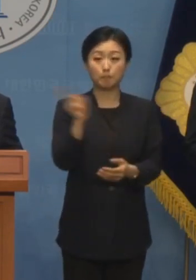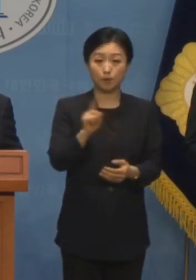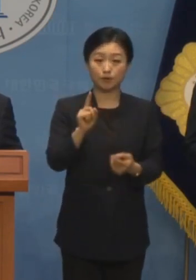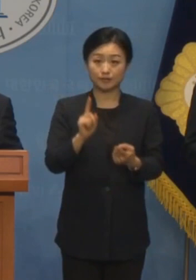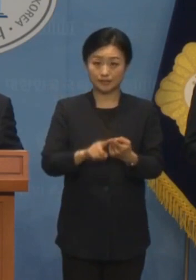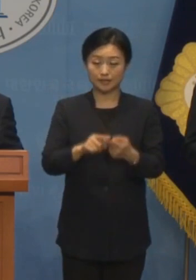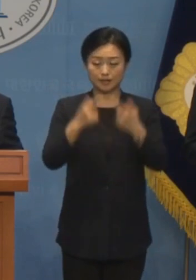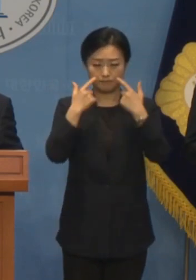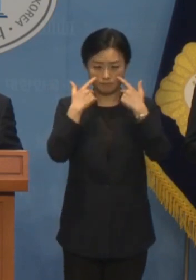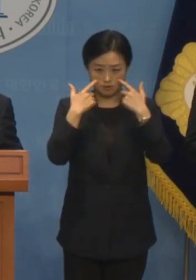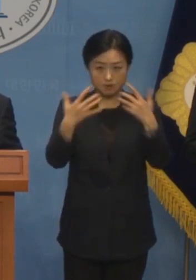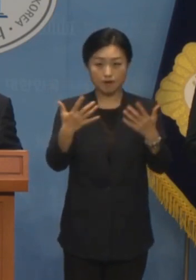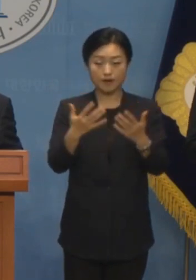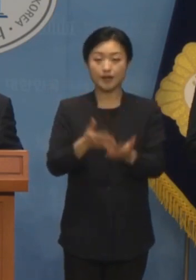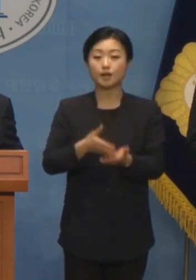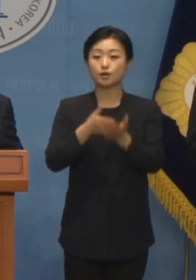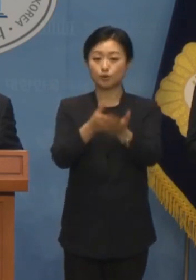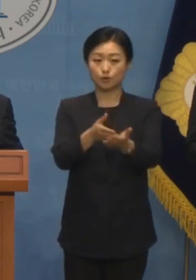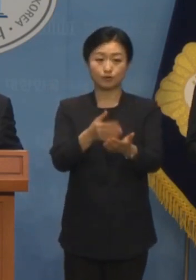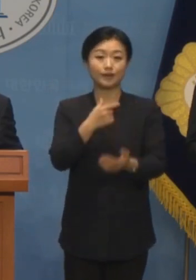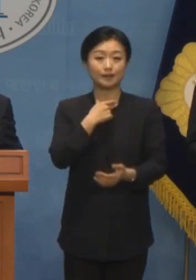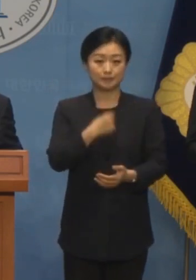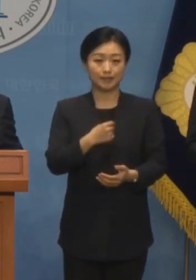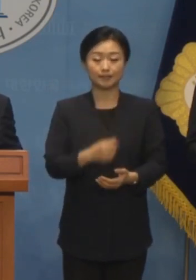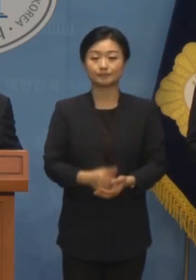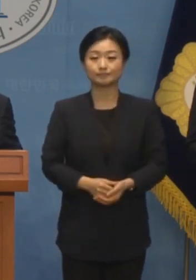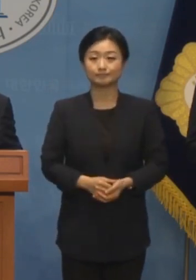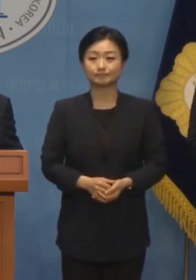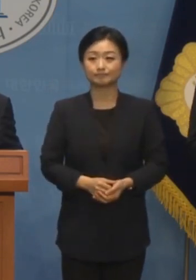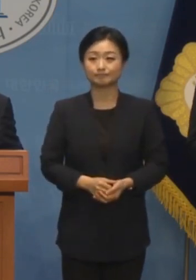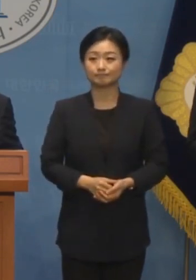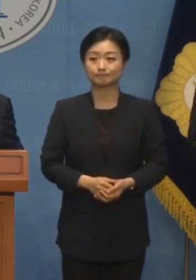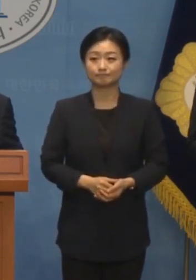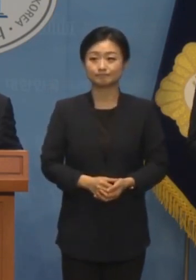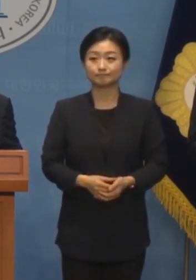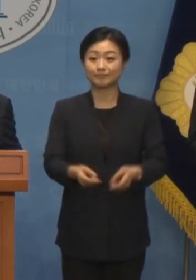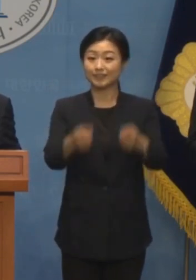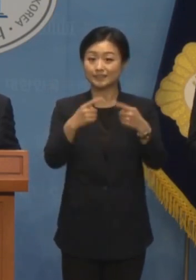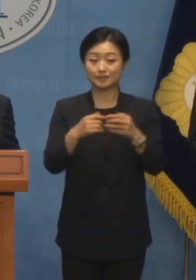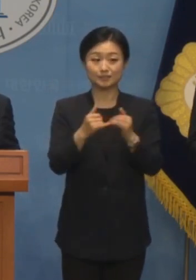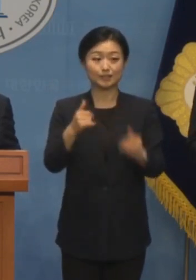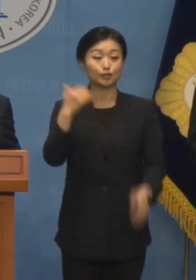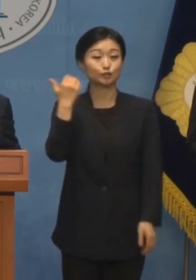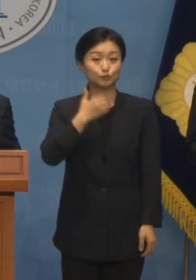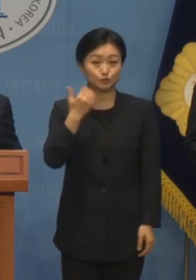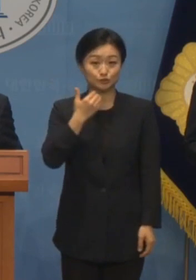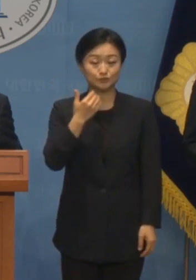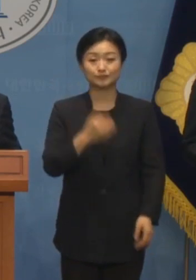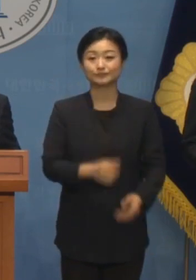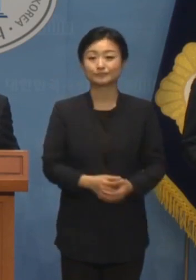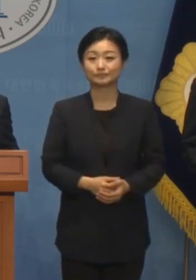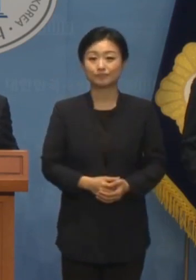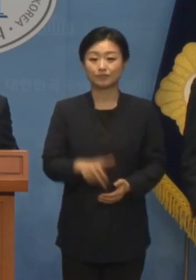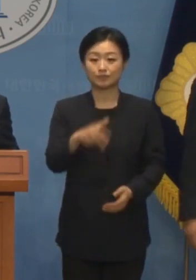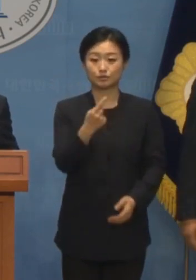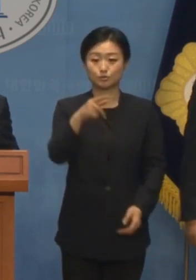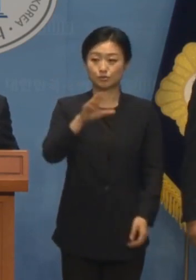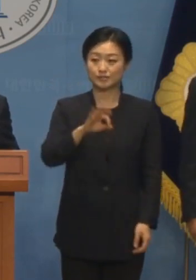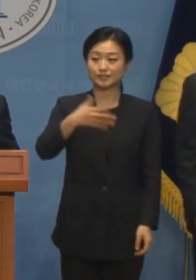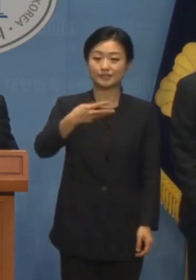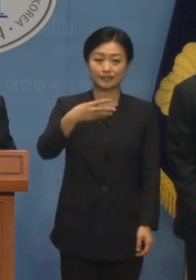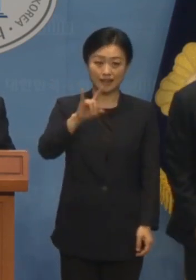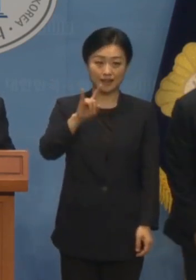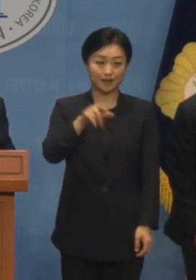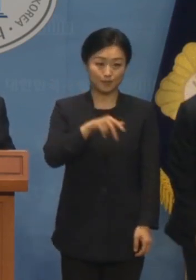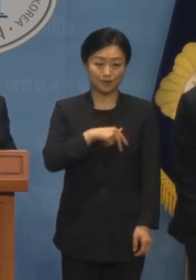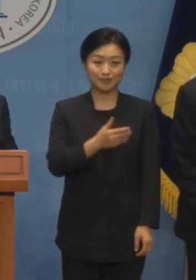할지를 분명하게 요구하고자 합니다. 회견에 앞서 참석하신 의원님들 소개하겠습니다. 조승래 의원님